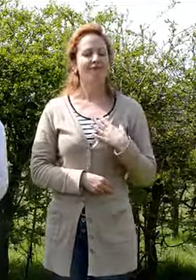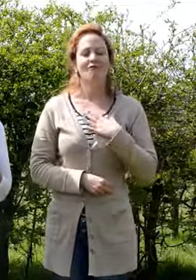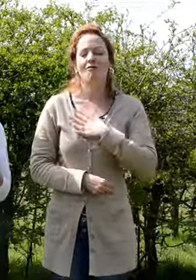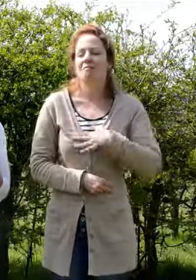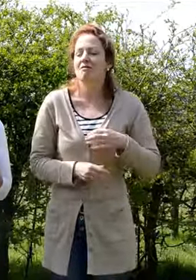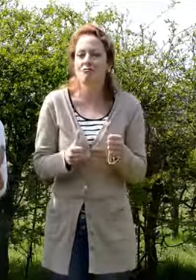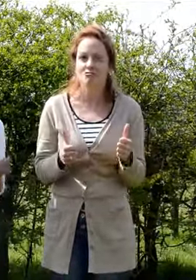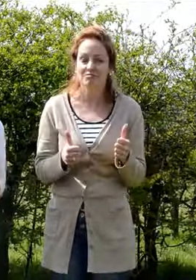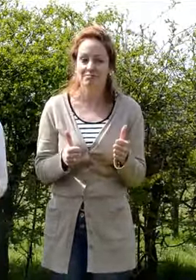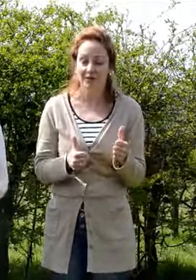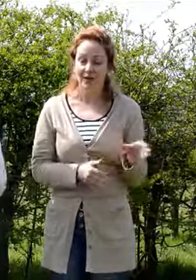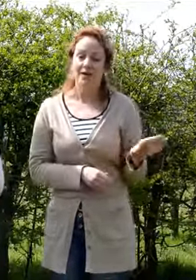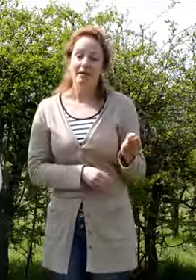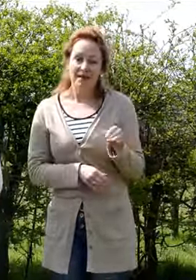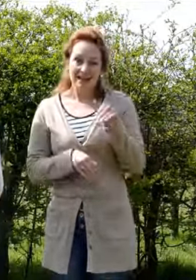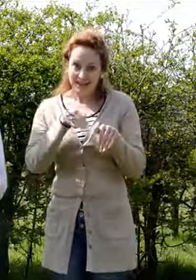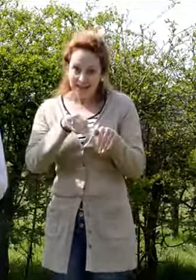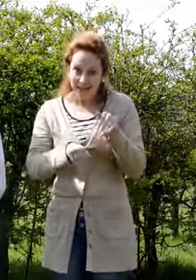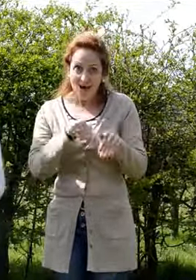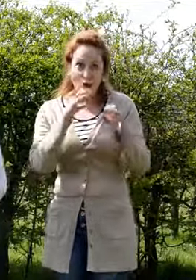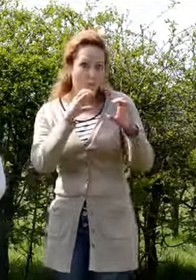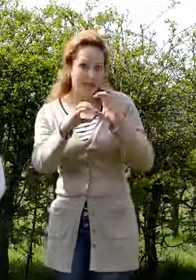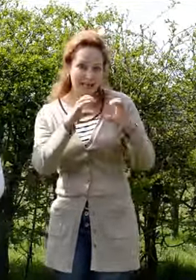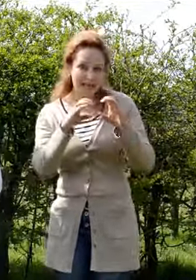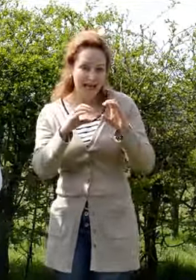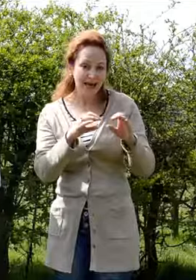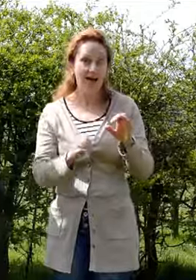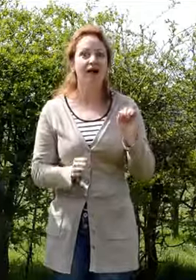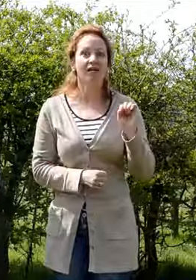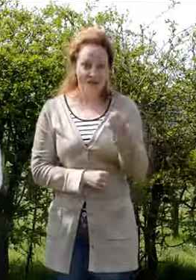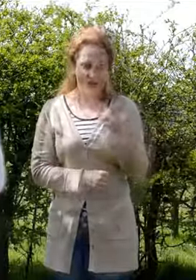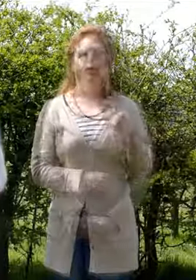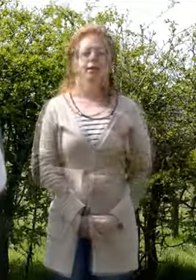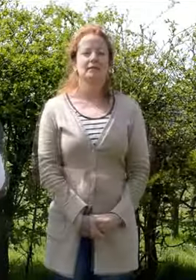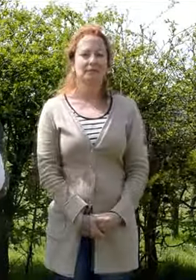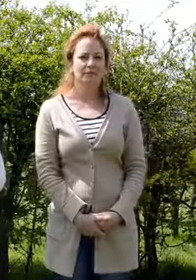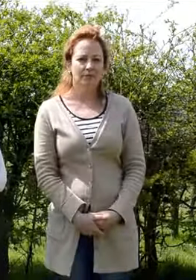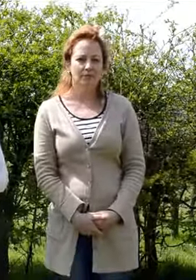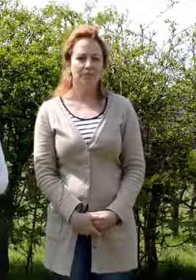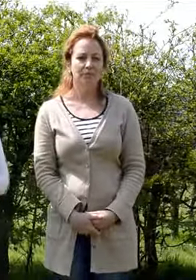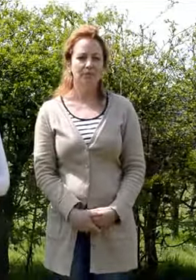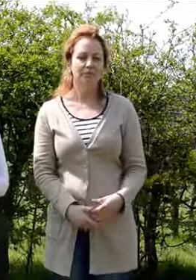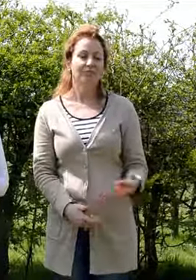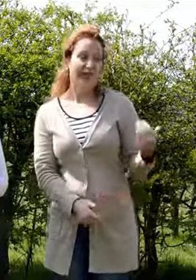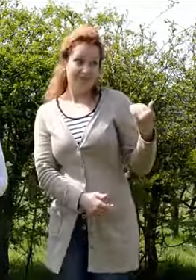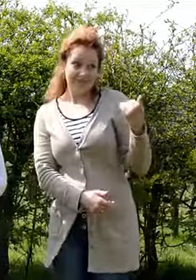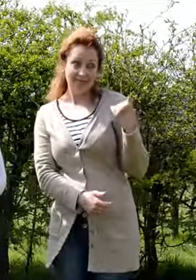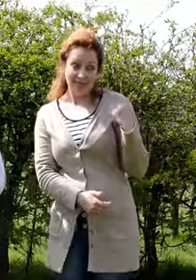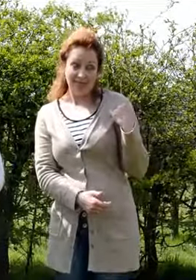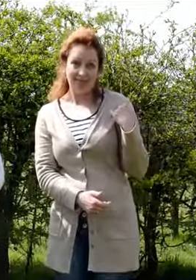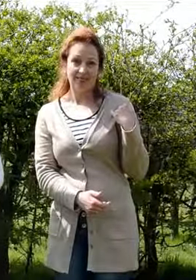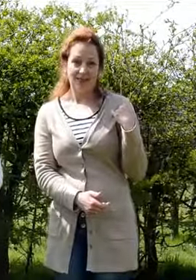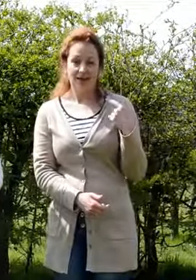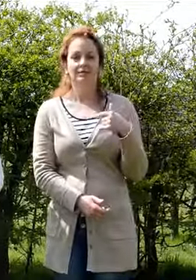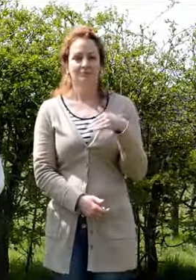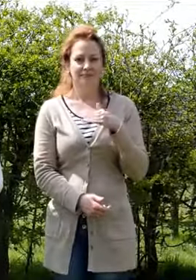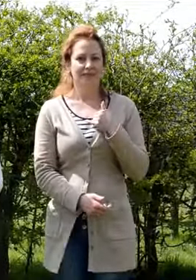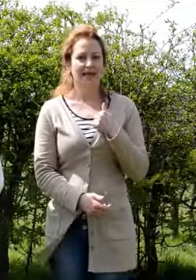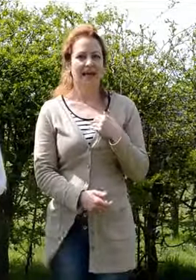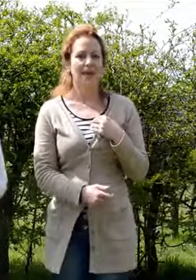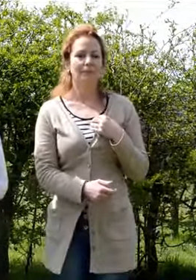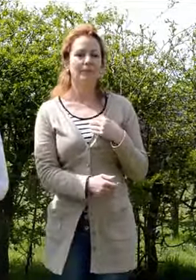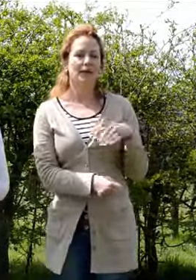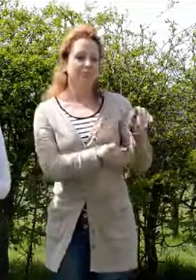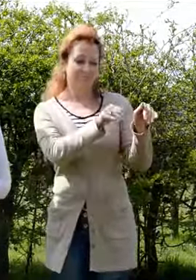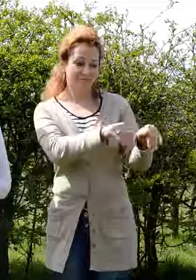goed. Mijn complimenten voor Nathalie en Nieke. Ik heb net ook een gesprek gehad met een